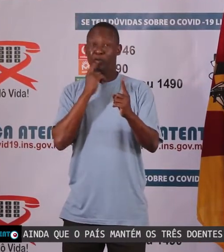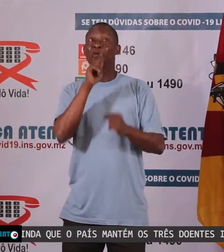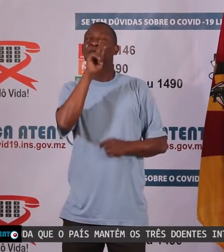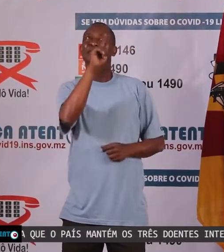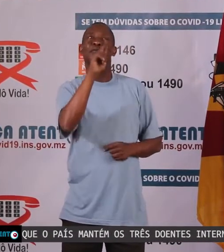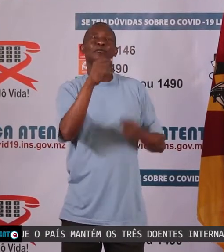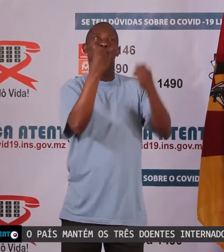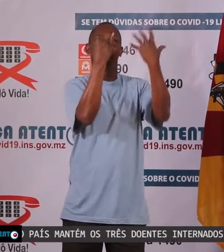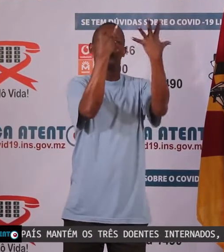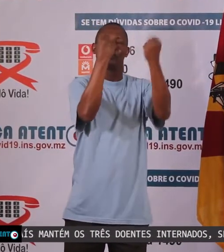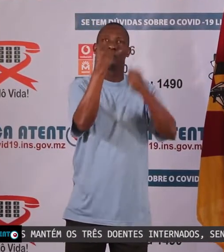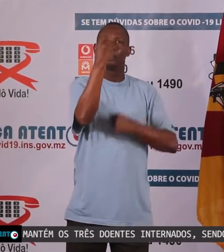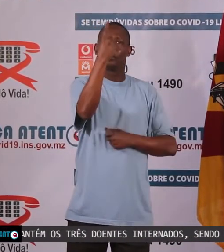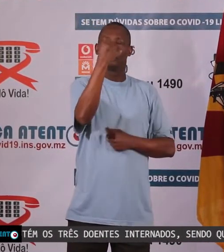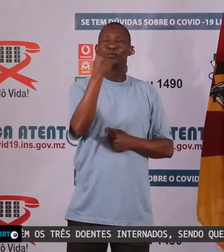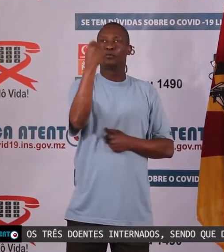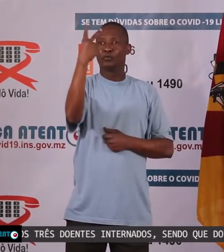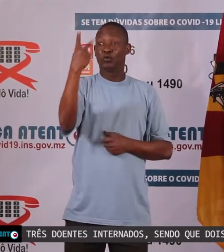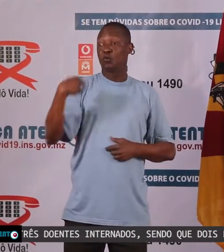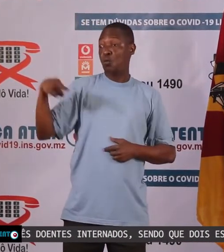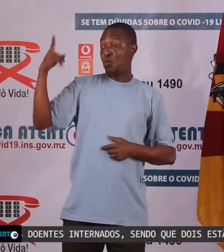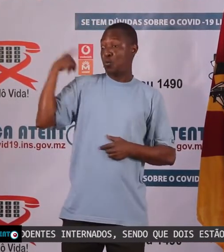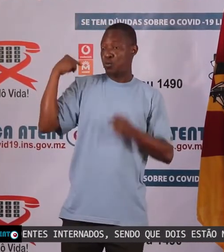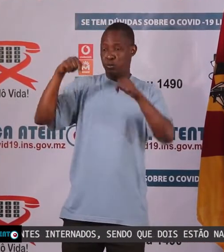612 foram testados nas últimas 24 horas.